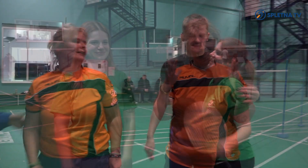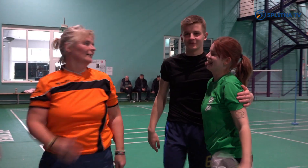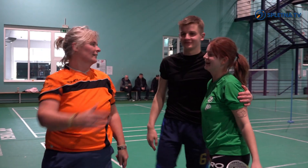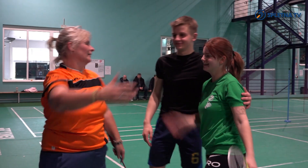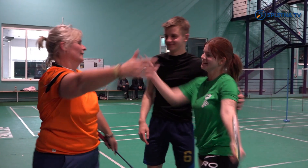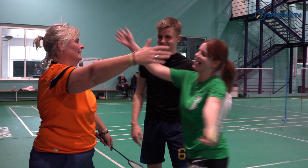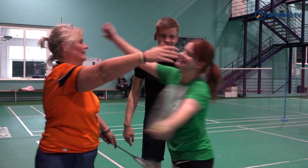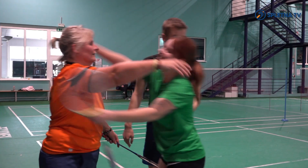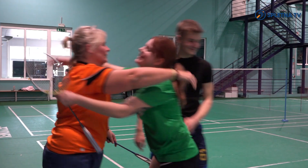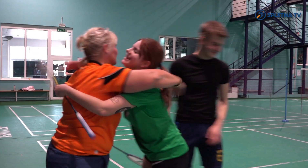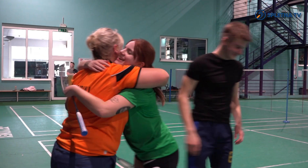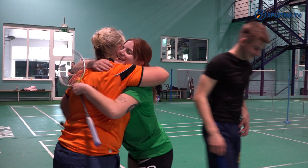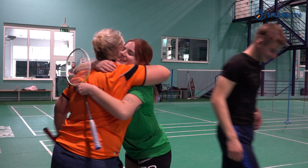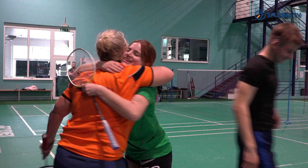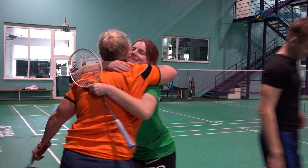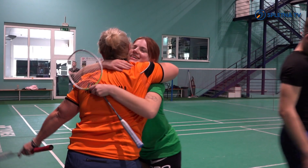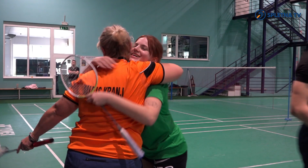vesela in mogoče bom naslednje leto bolje igrala.